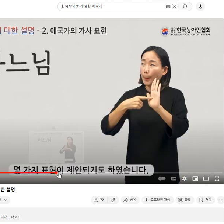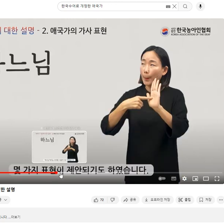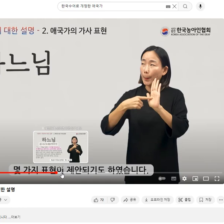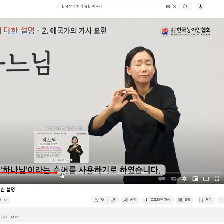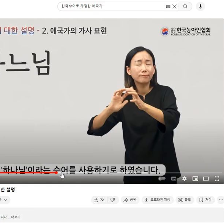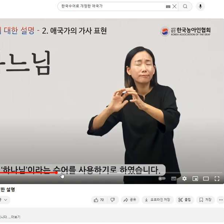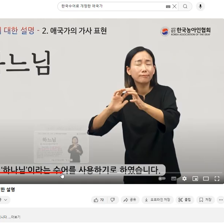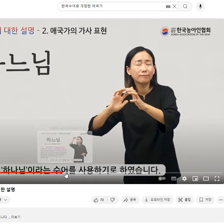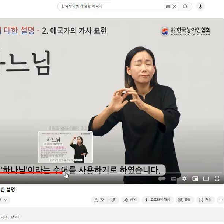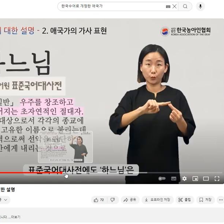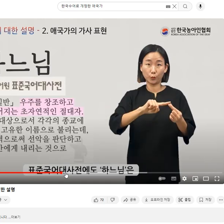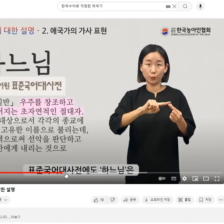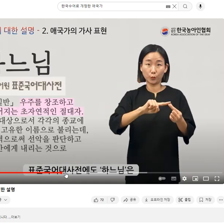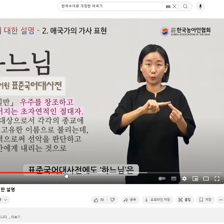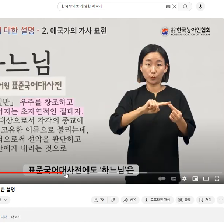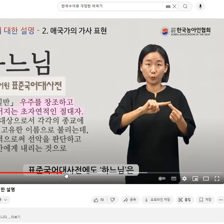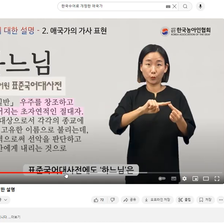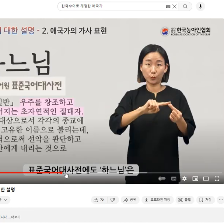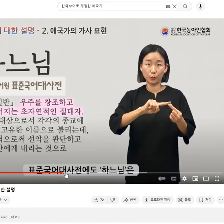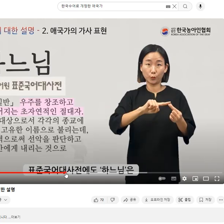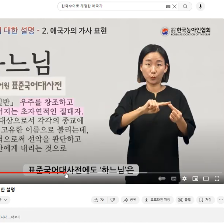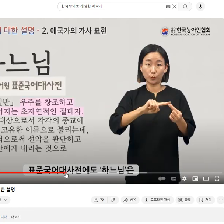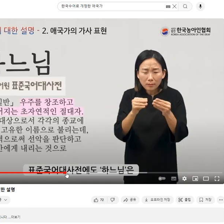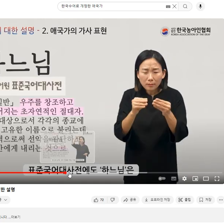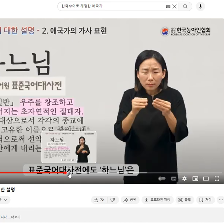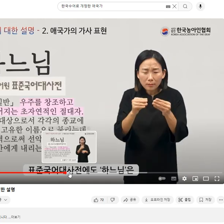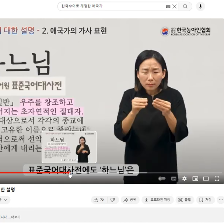제가 보여드릴 건 그게 아니고